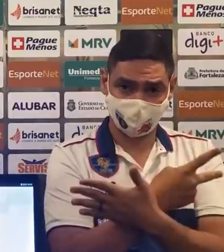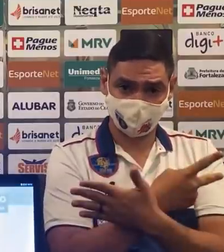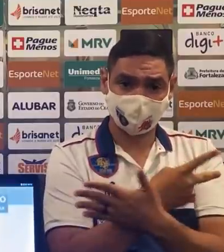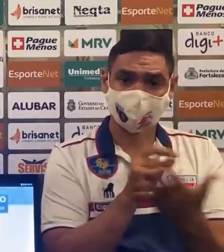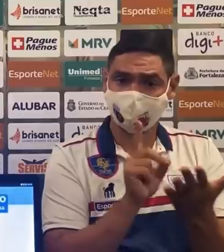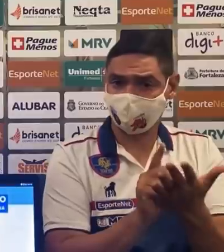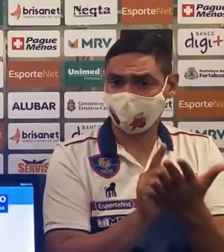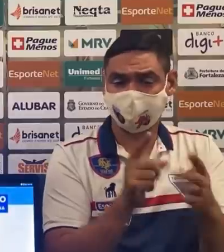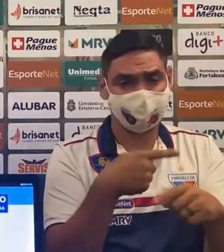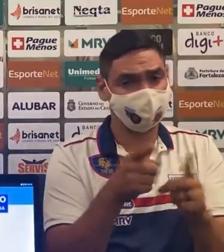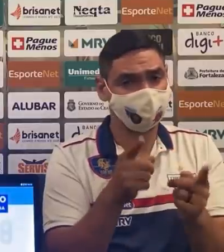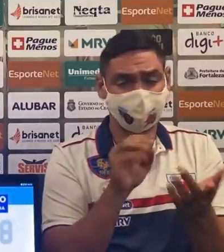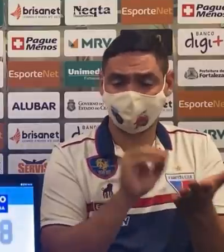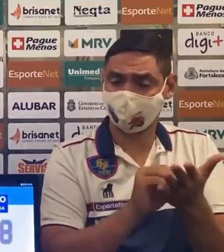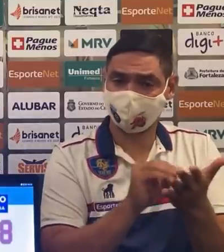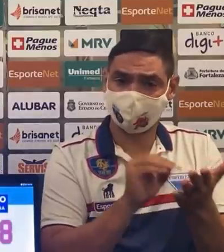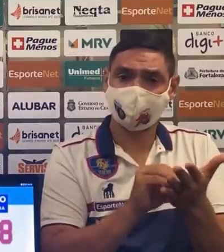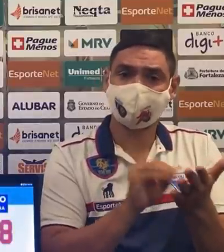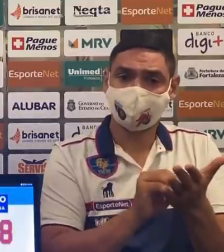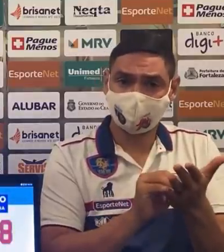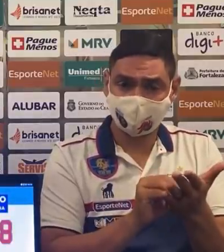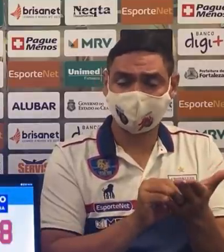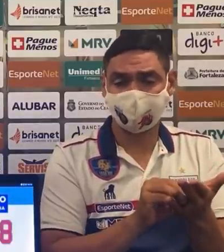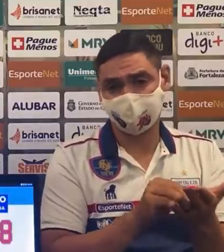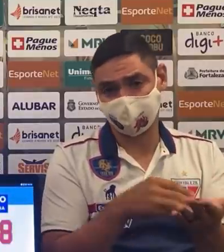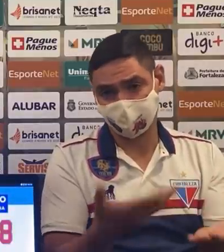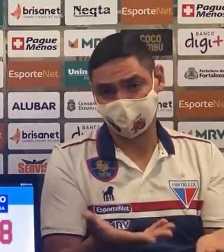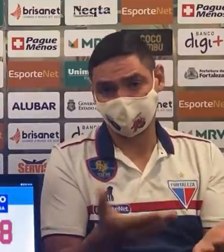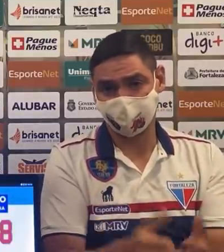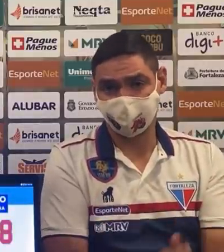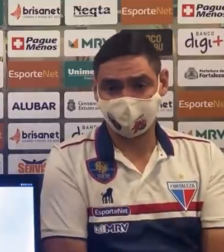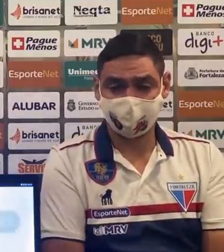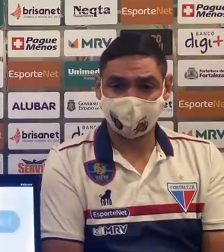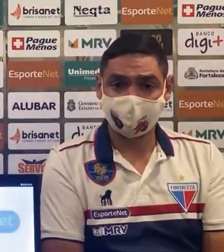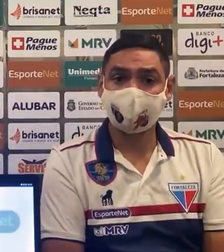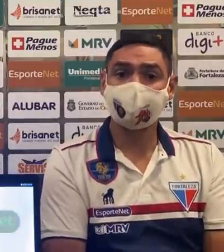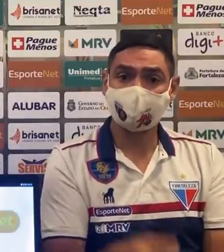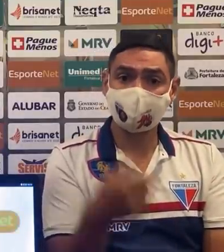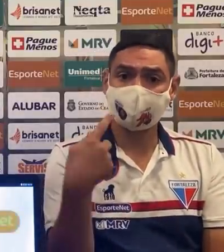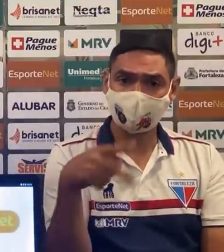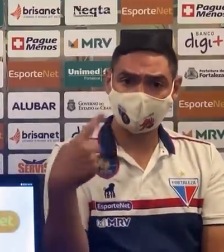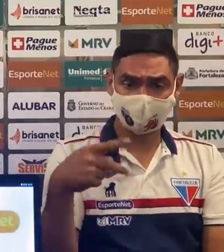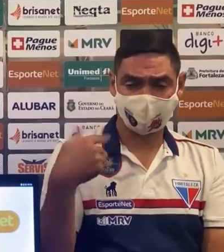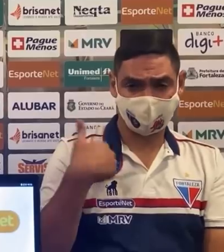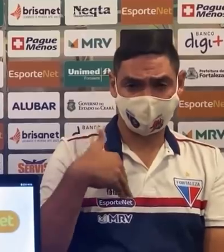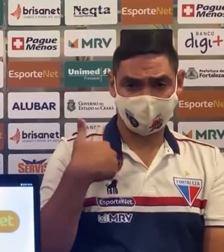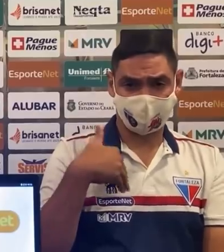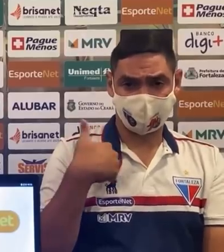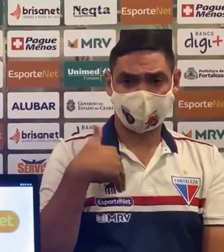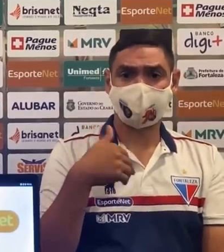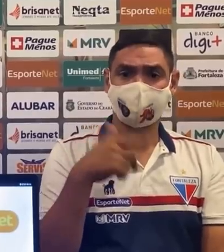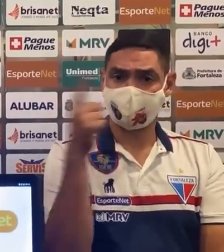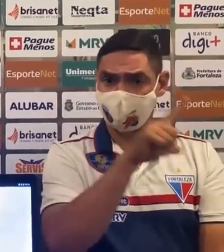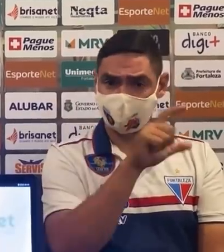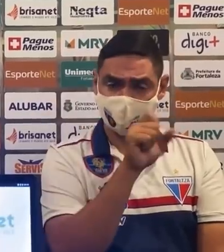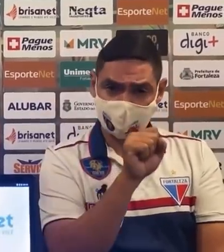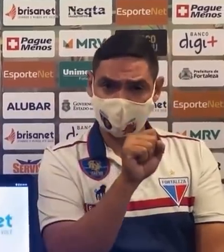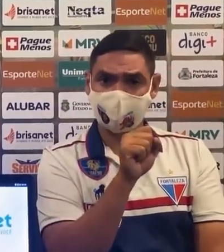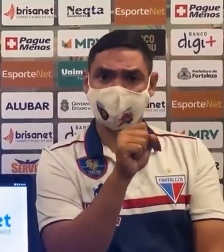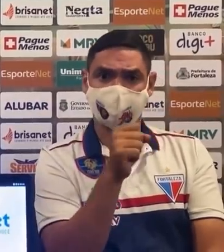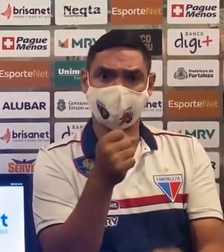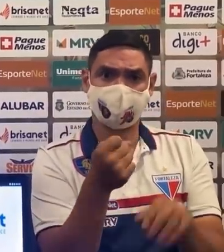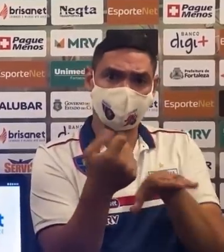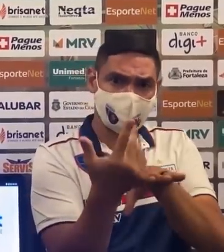mas nada disso, na verdade, na prática aconteceu. O adversário conseguiu neutralizar bem, fechar bem